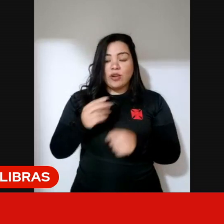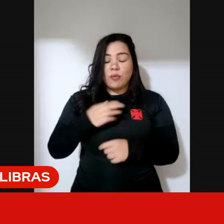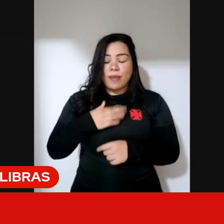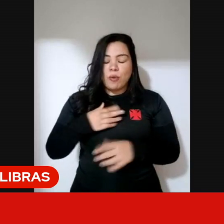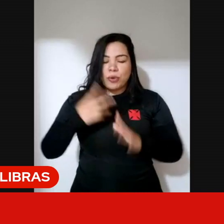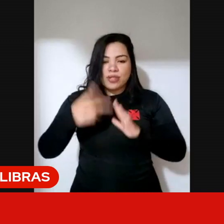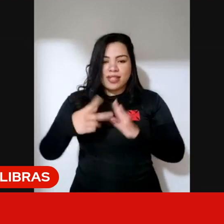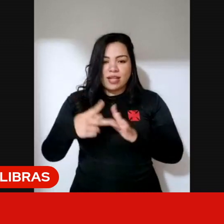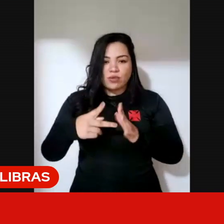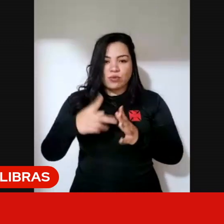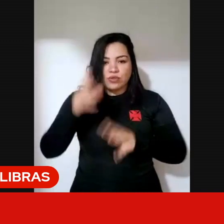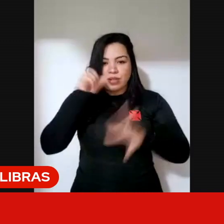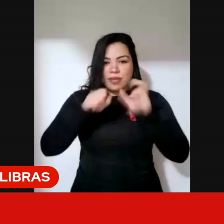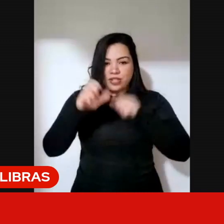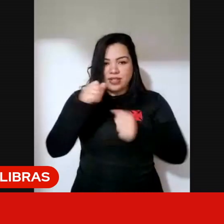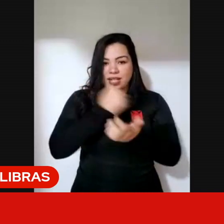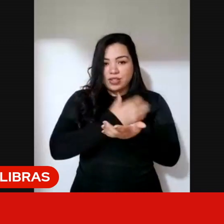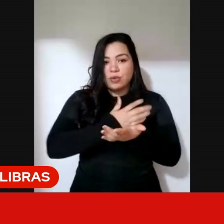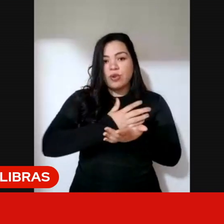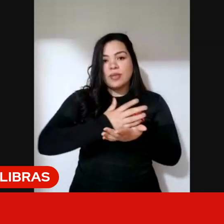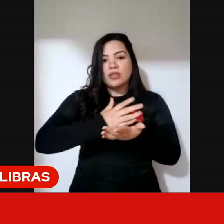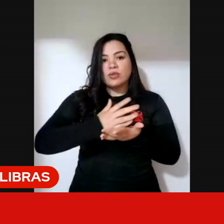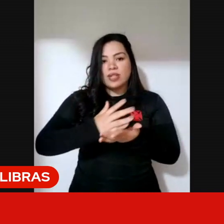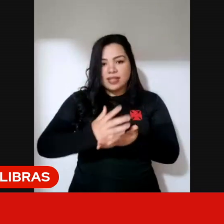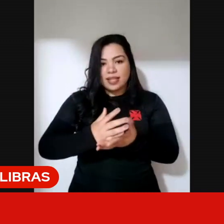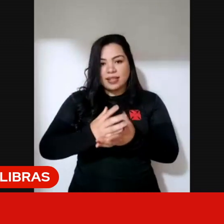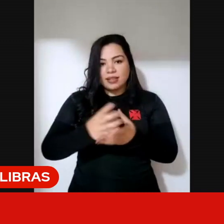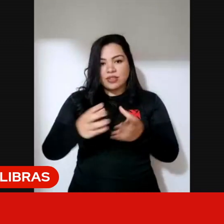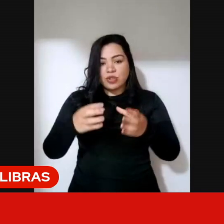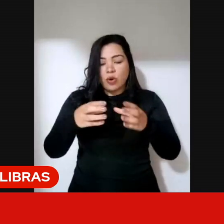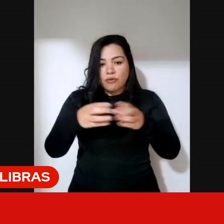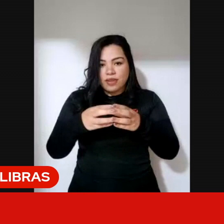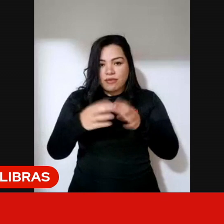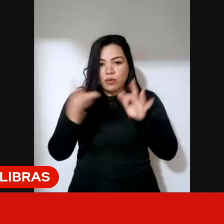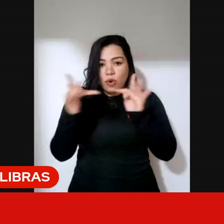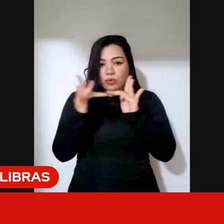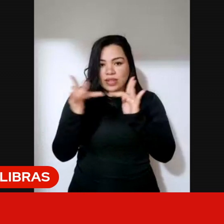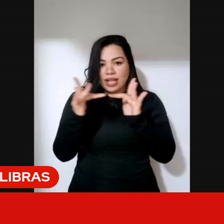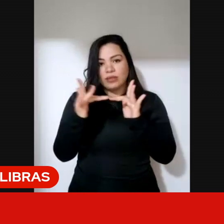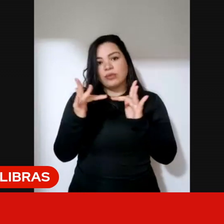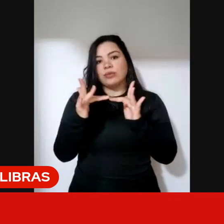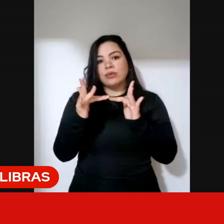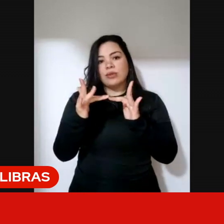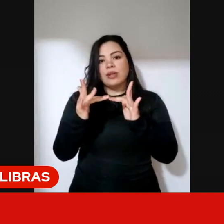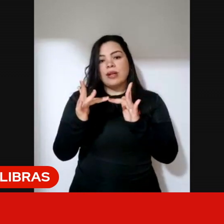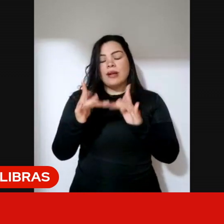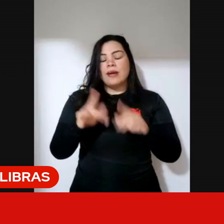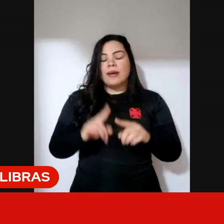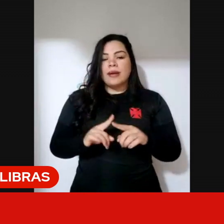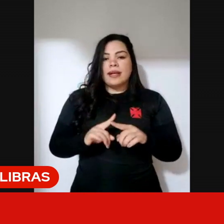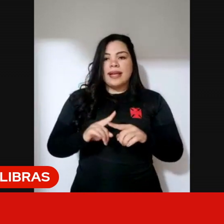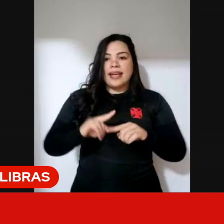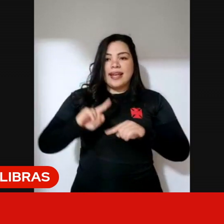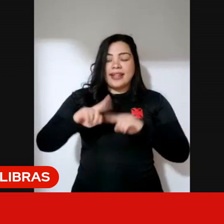E então o meu processo de aprendizagem começou assim, de convívio, contato.